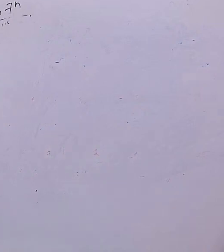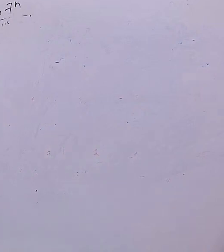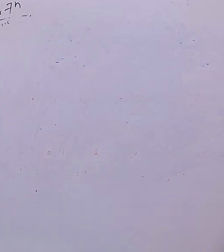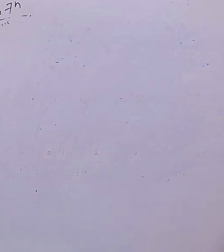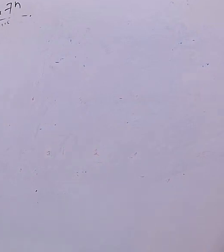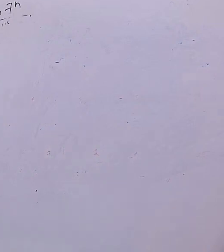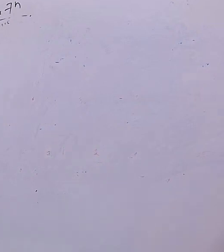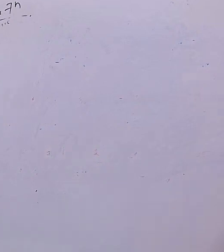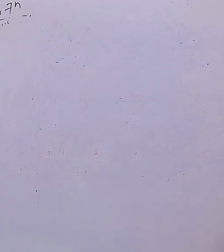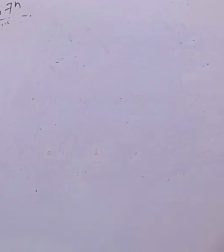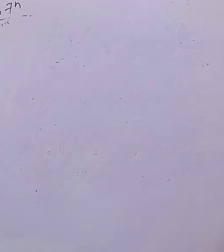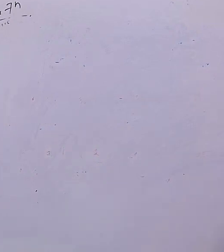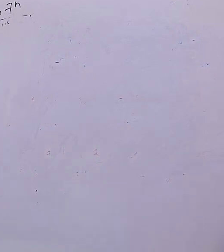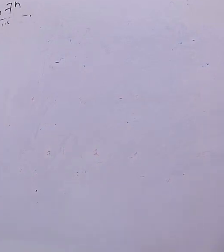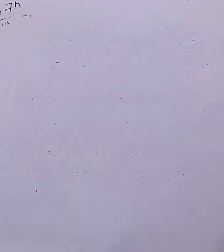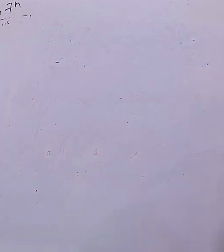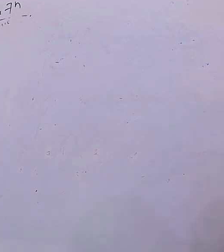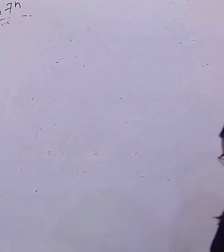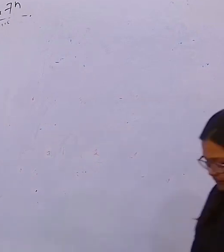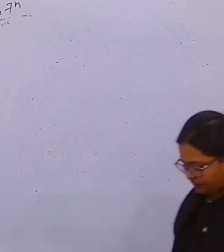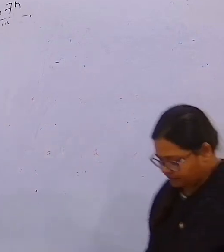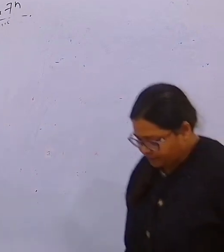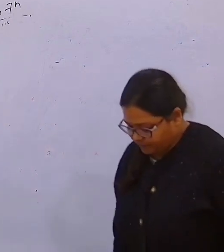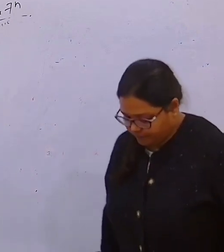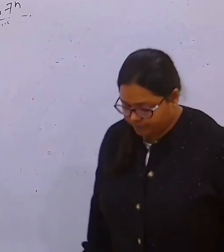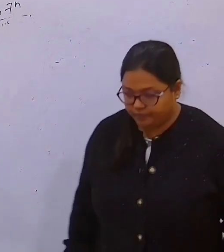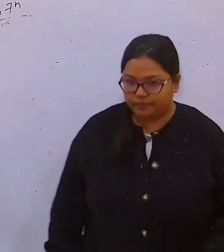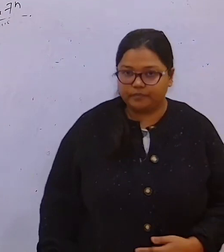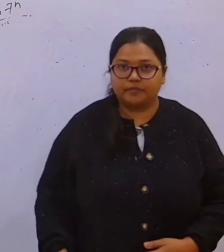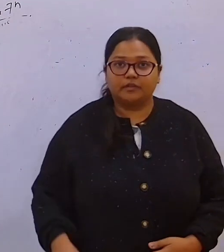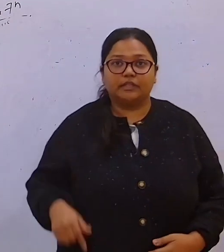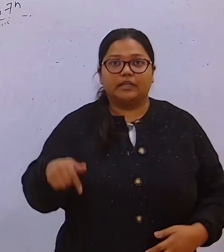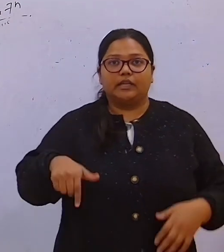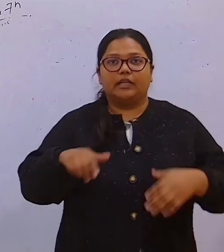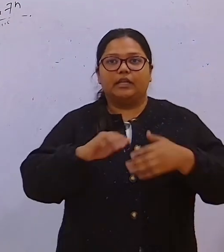चलो इतने ही देखते हैं, नहीं तो आप लोग भी थोड़ा सा हिल जाओगे। मैं